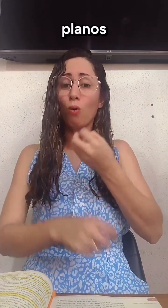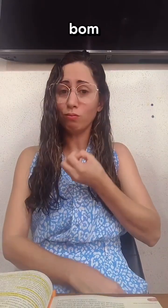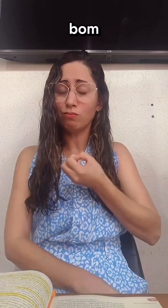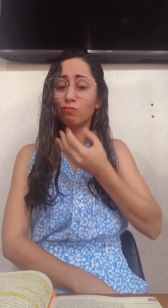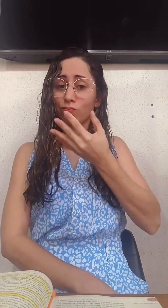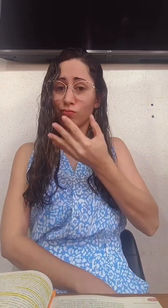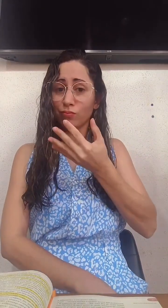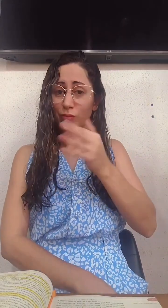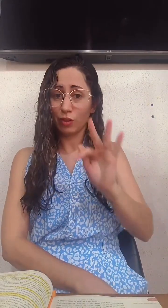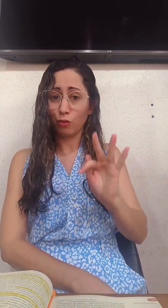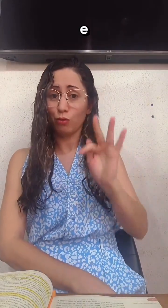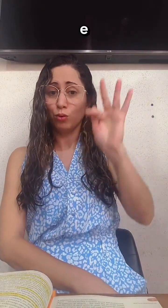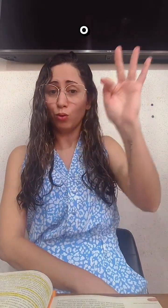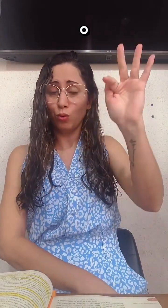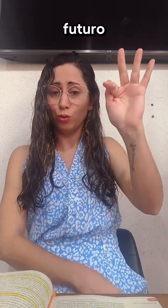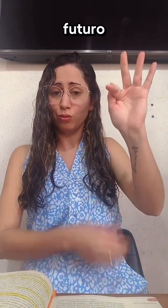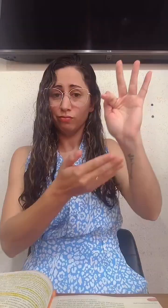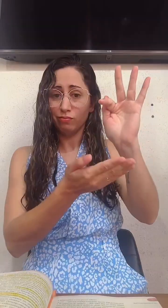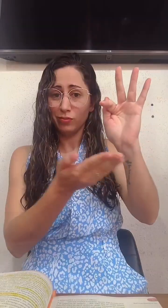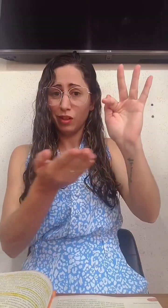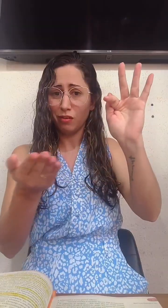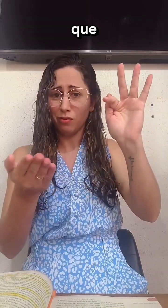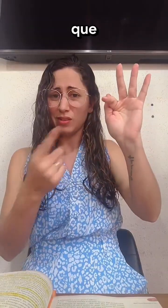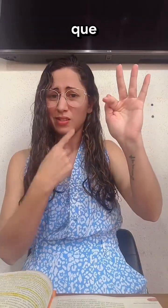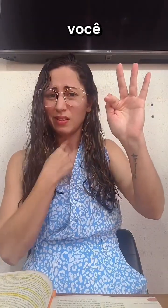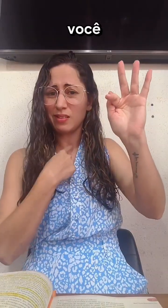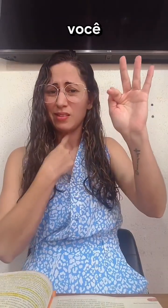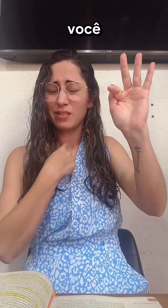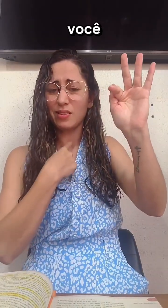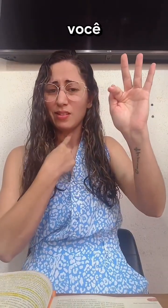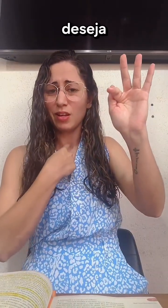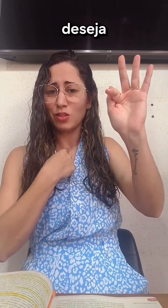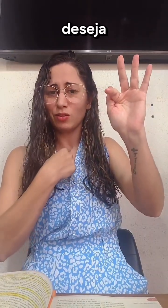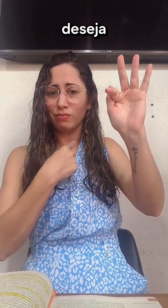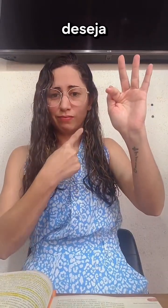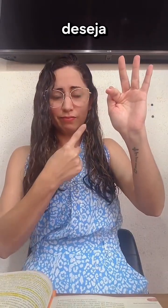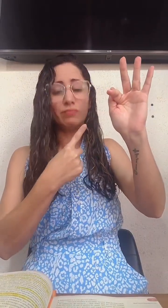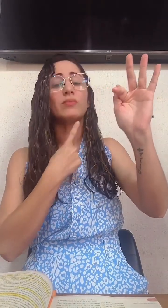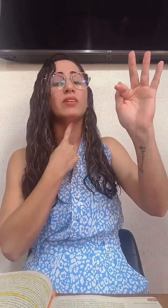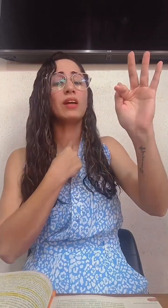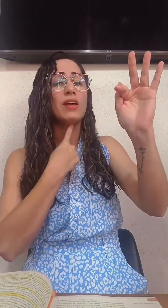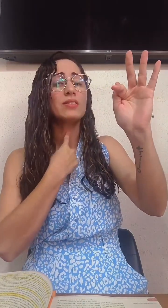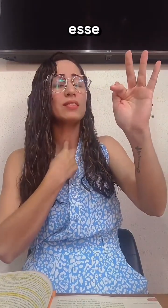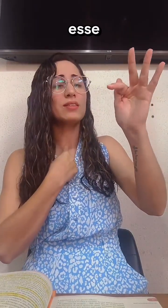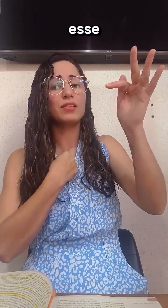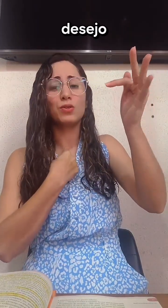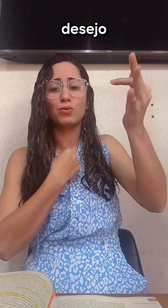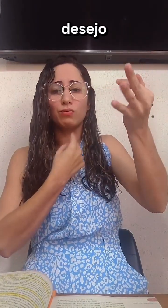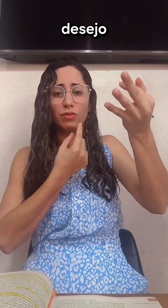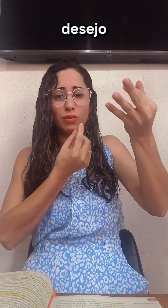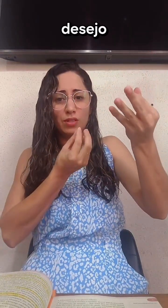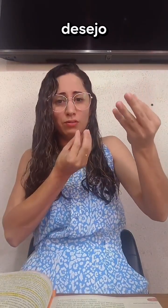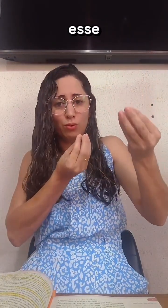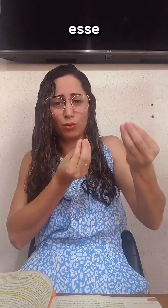bons. E o futuro que vocês desejam, esse desejo, esse